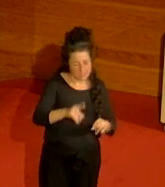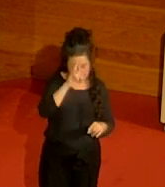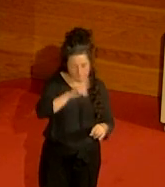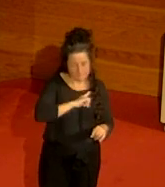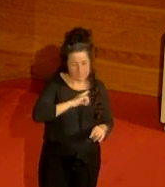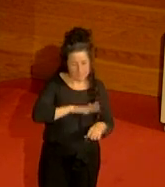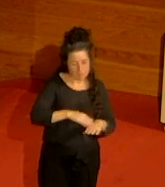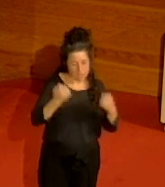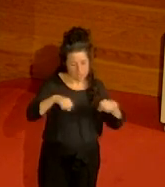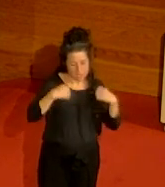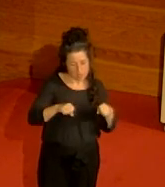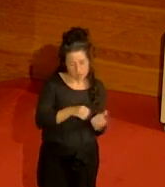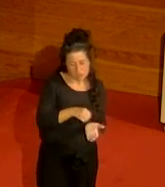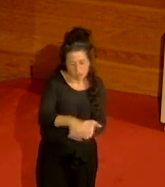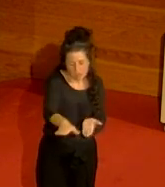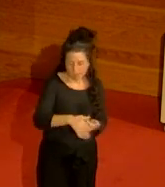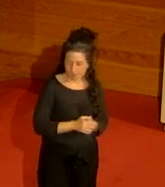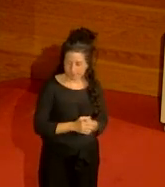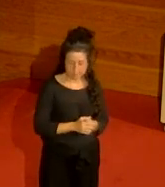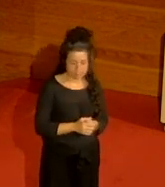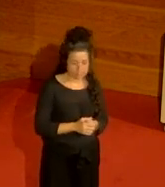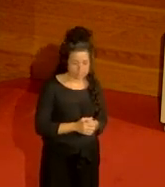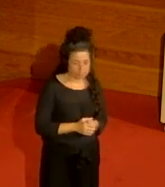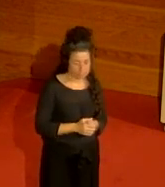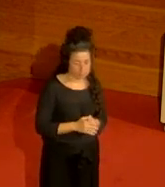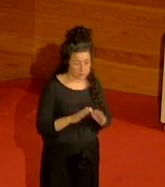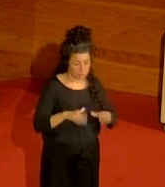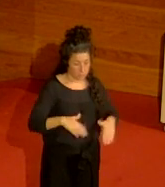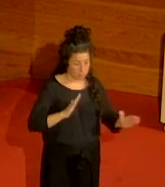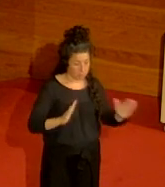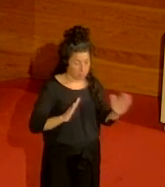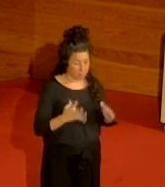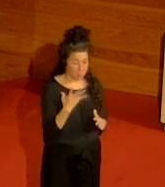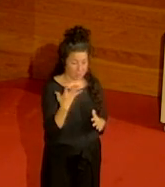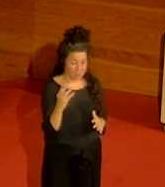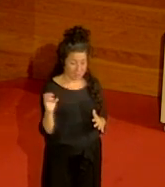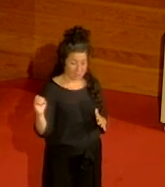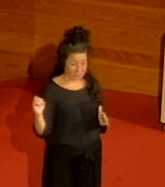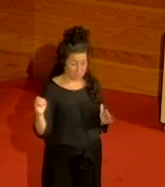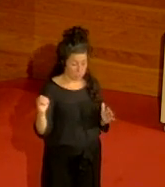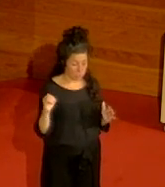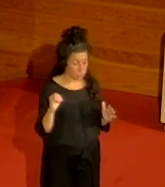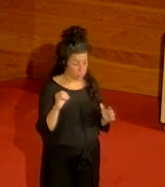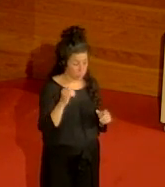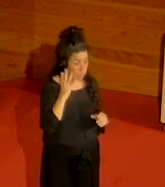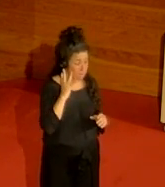500 500 500 palestinos han visto obligados a dejar sus casas por la presión de la violencia de los colonos porque esto